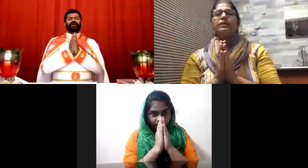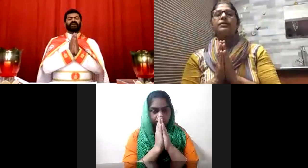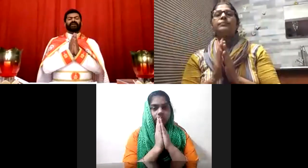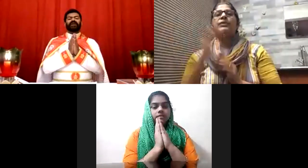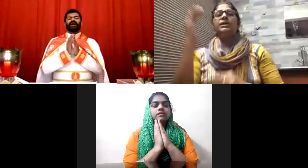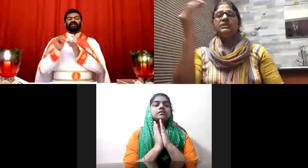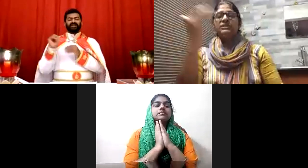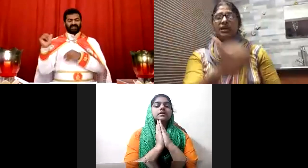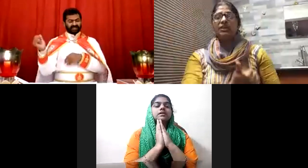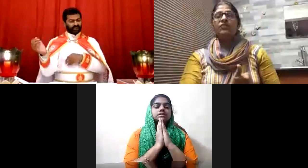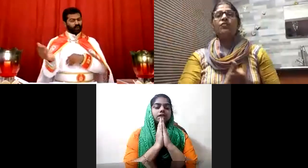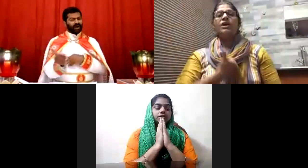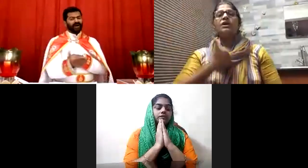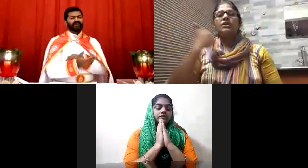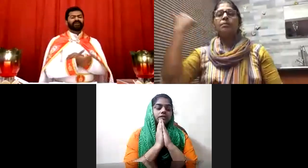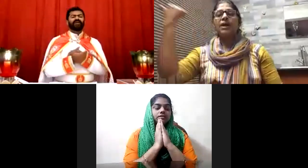ആമേൻ.